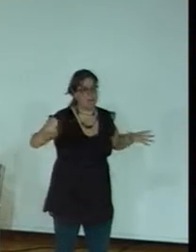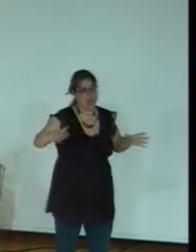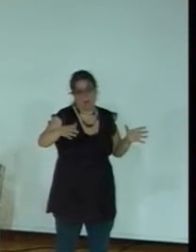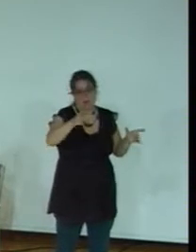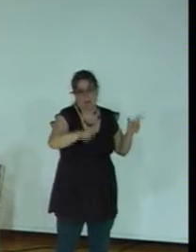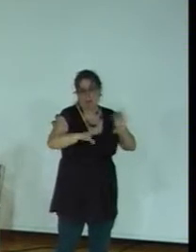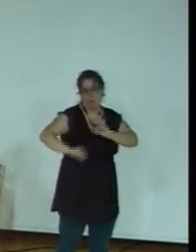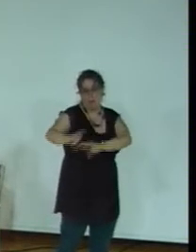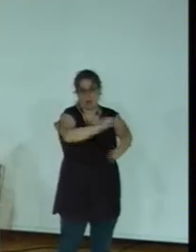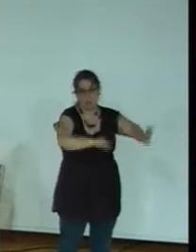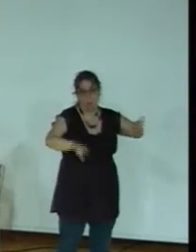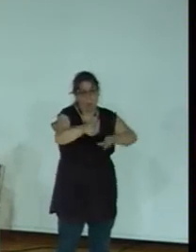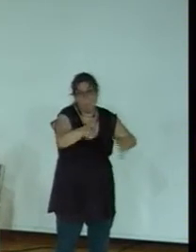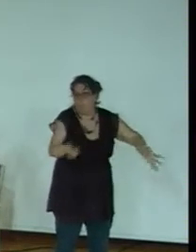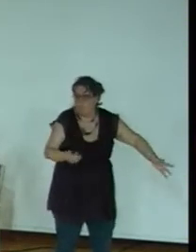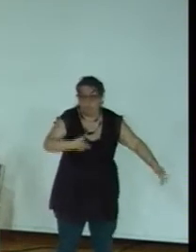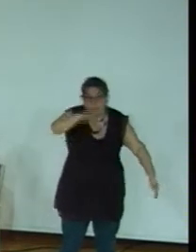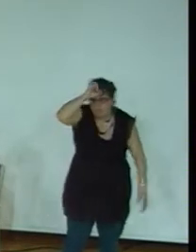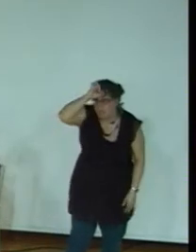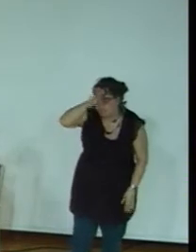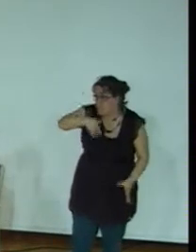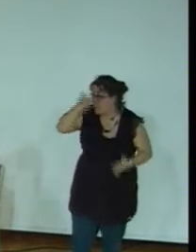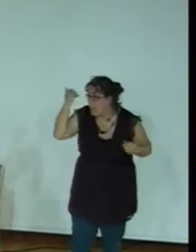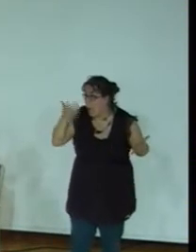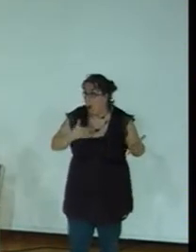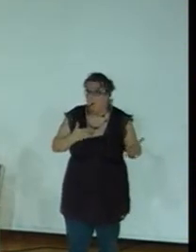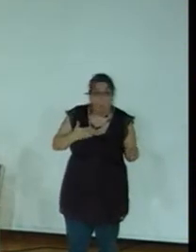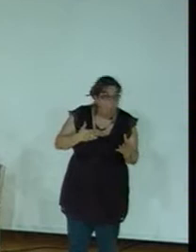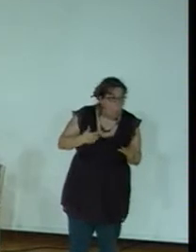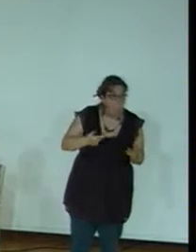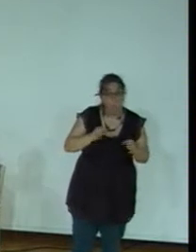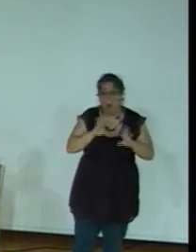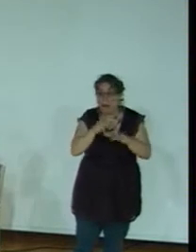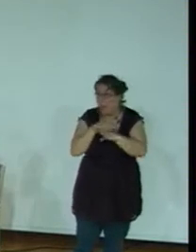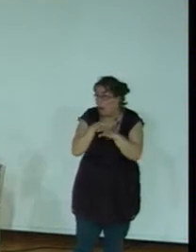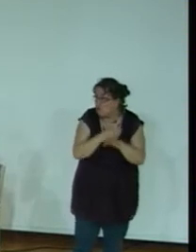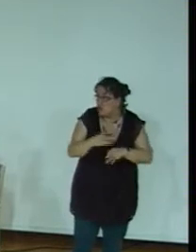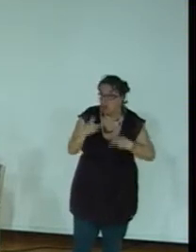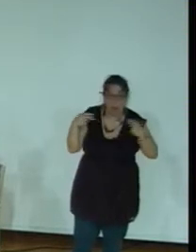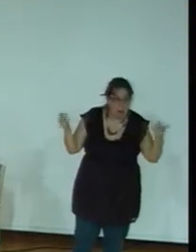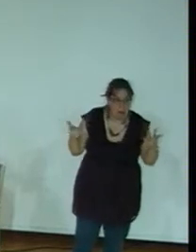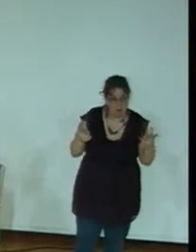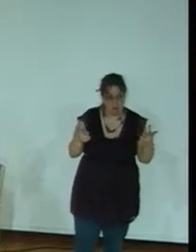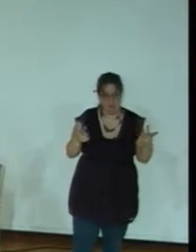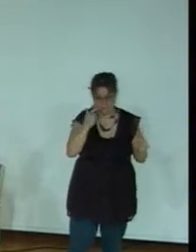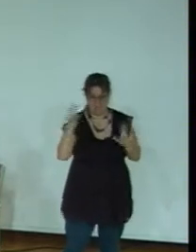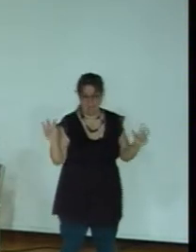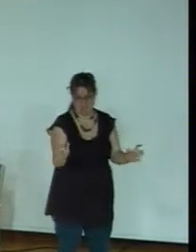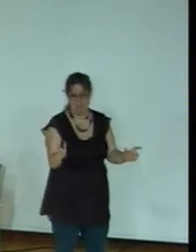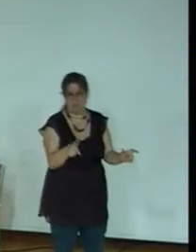majorité de la population qui ne prend pas de précautions particulières, et c'est cela qui les intéresse. Là encore, le